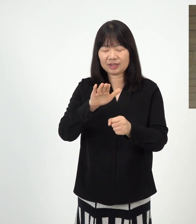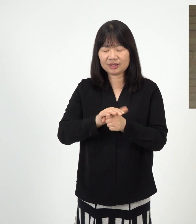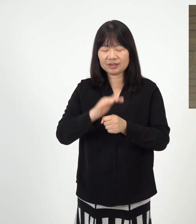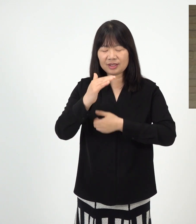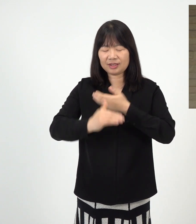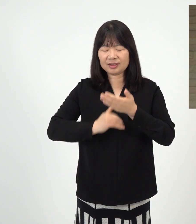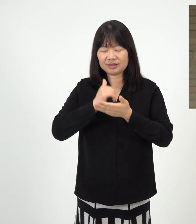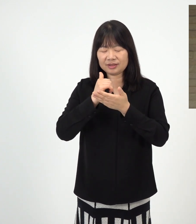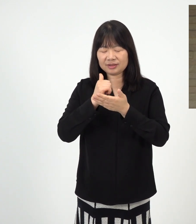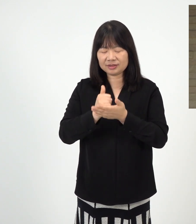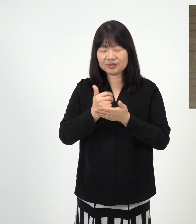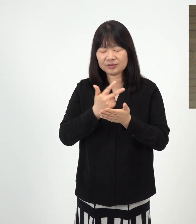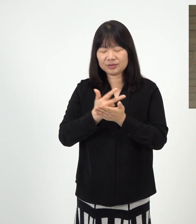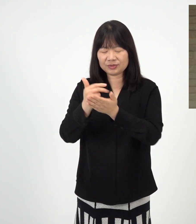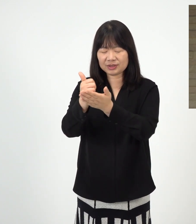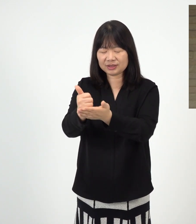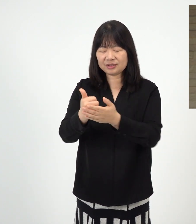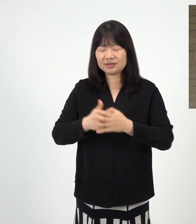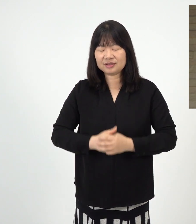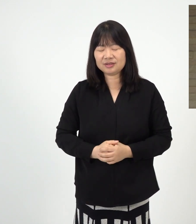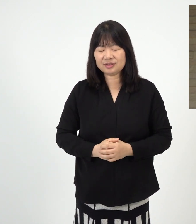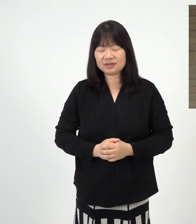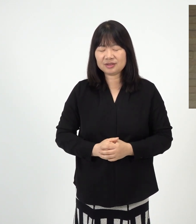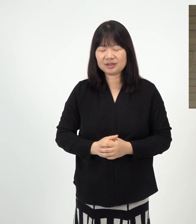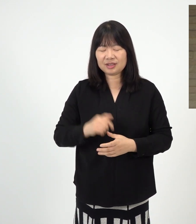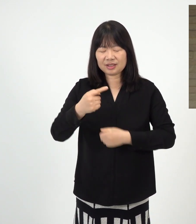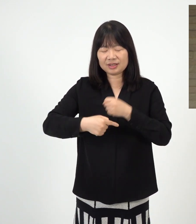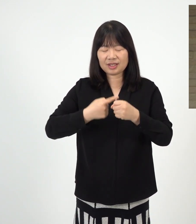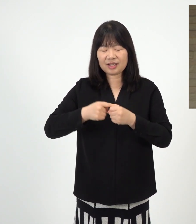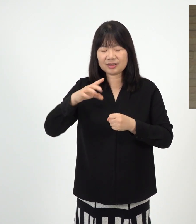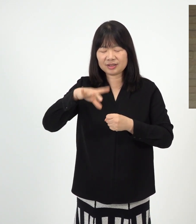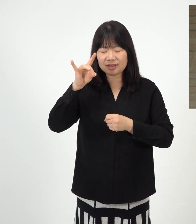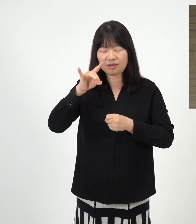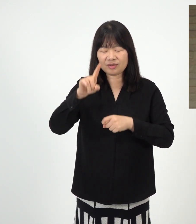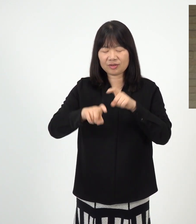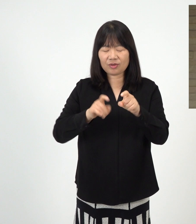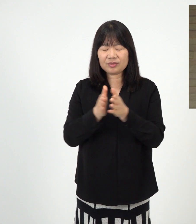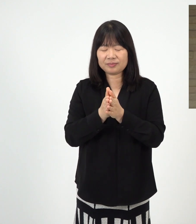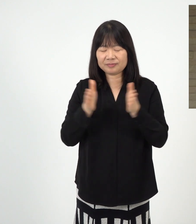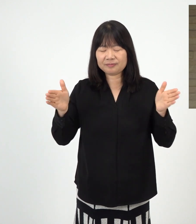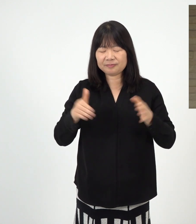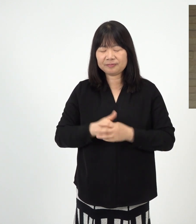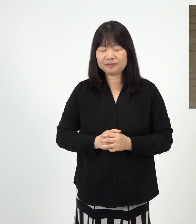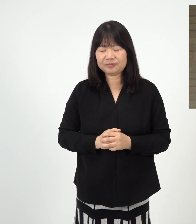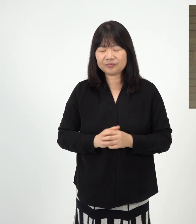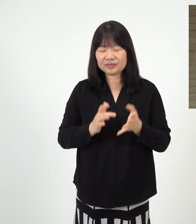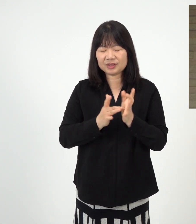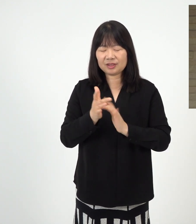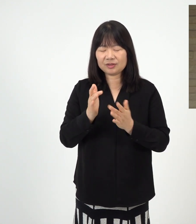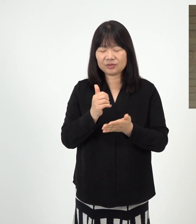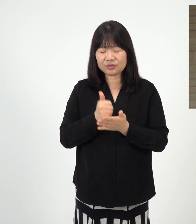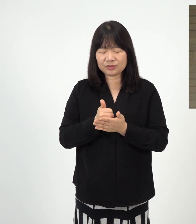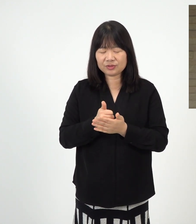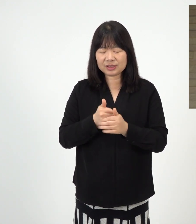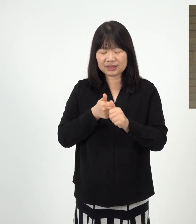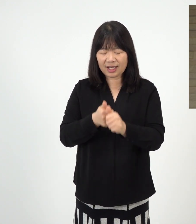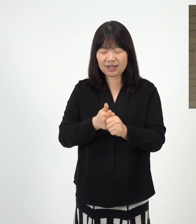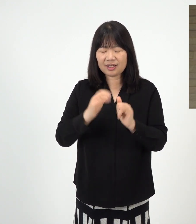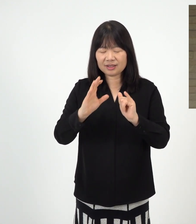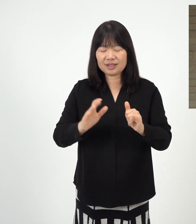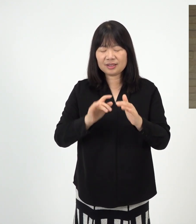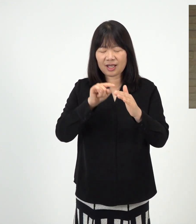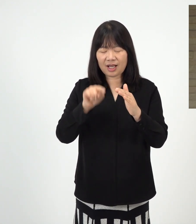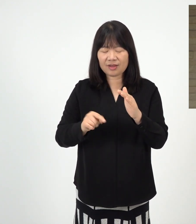사랑하시는 주님, 한 해의 첫걸음을 뗍니다. 예수를 따라 세상